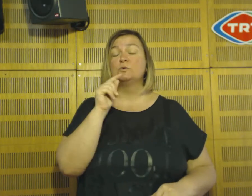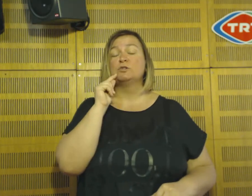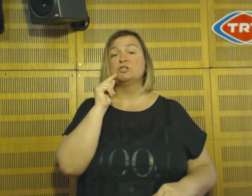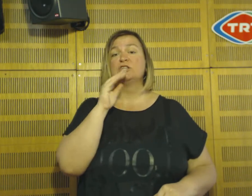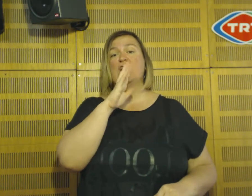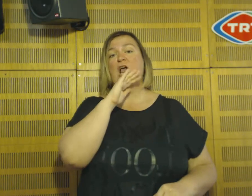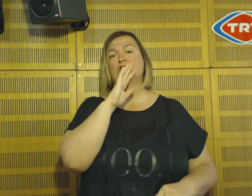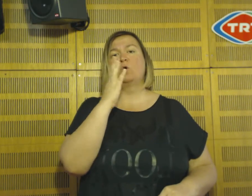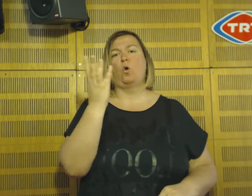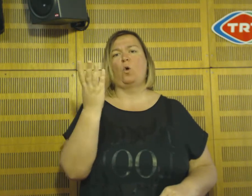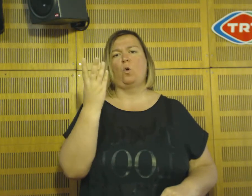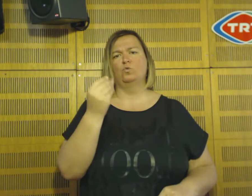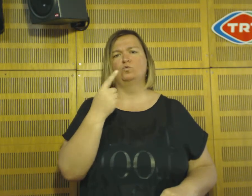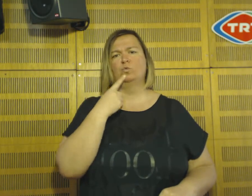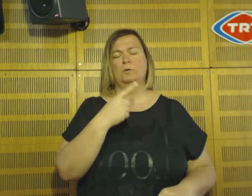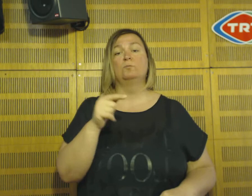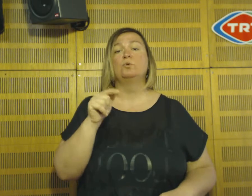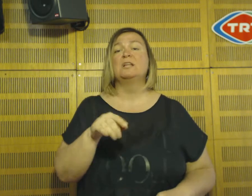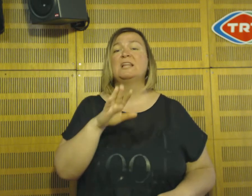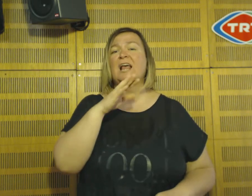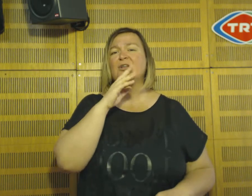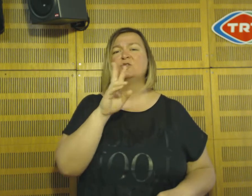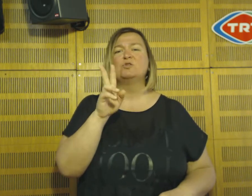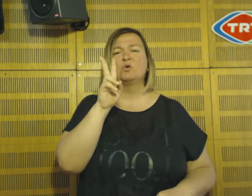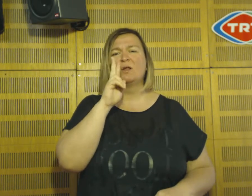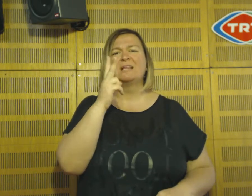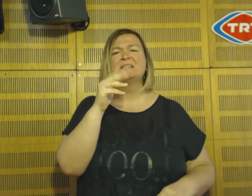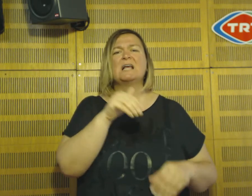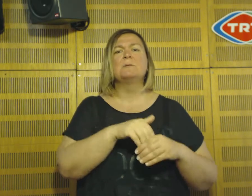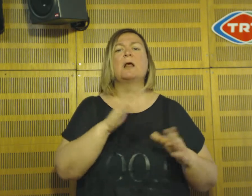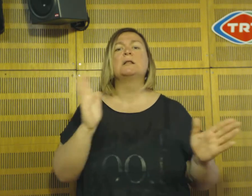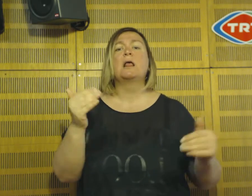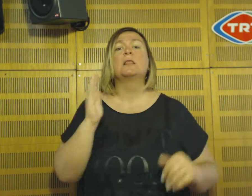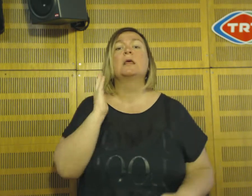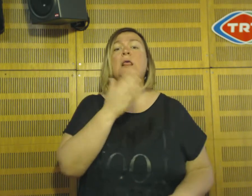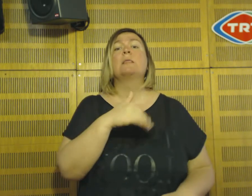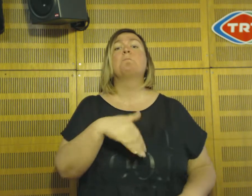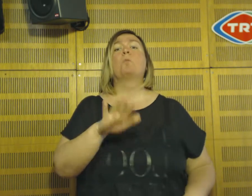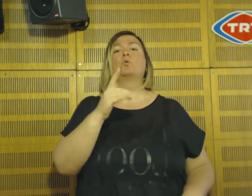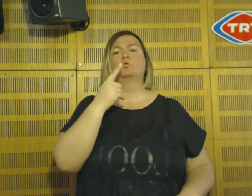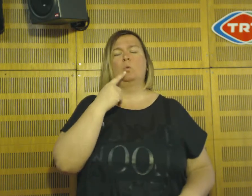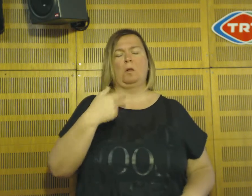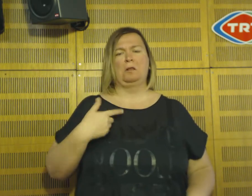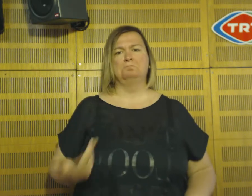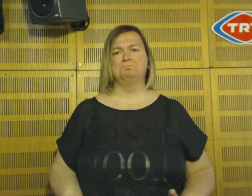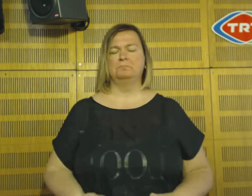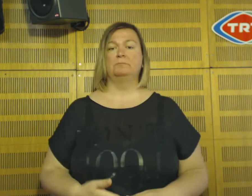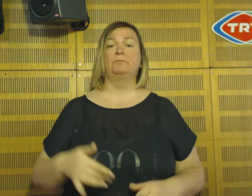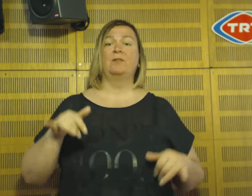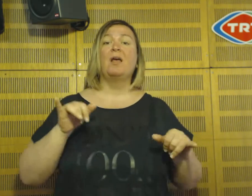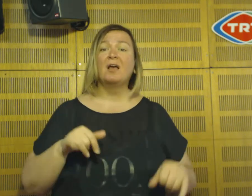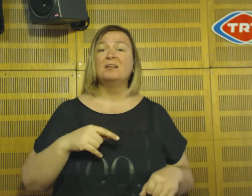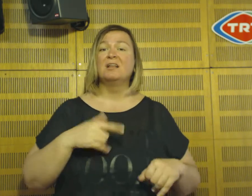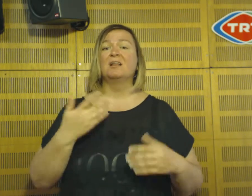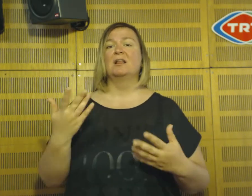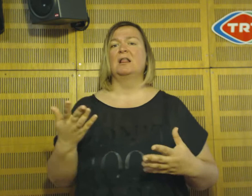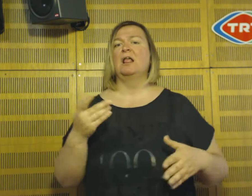yaşlı olduğu söylendi ve bu yaşlıların son iki seçimde sandığa gidemedikleri söylendi bize. Evet. Aynı şekilde yine kayıtlı olan